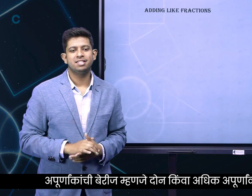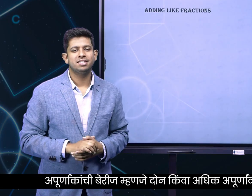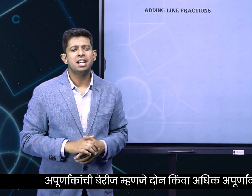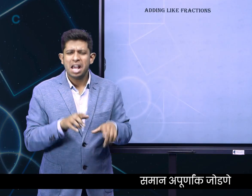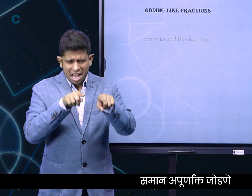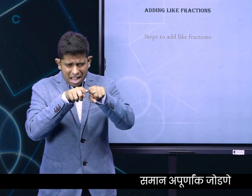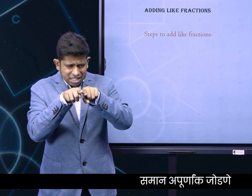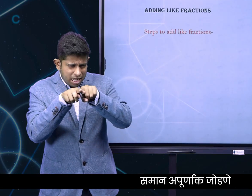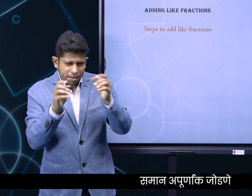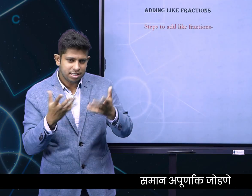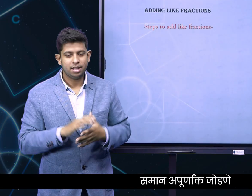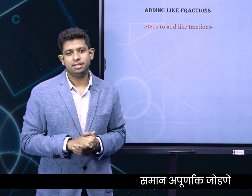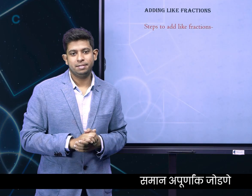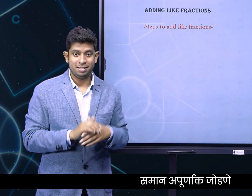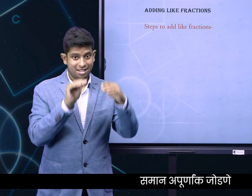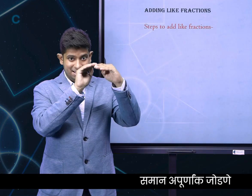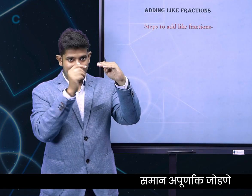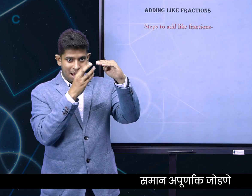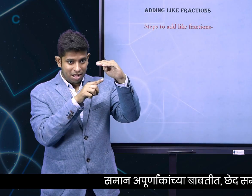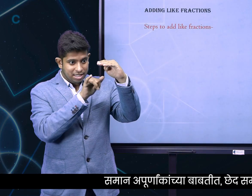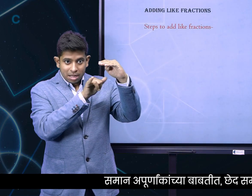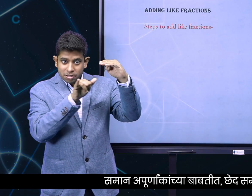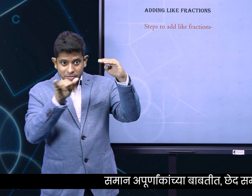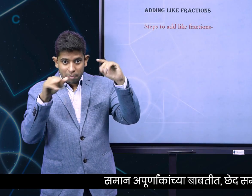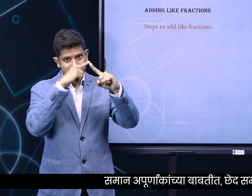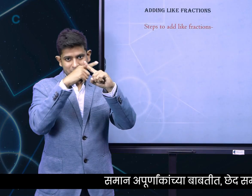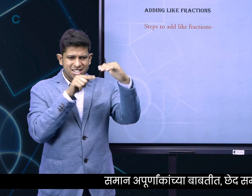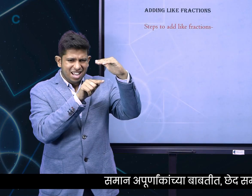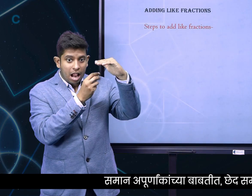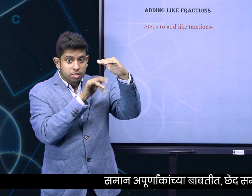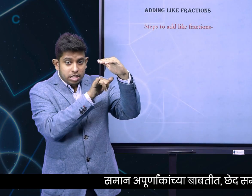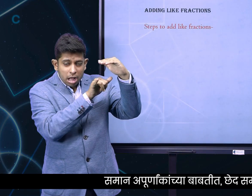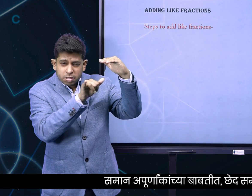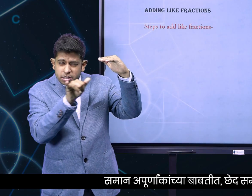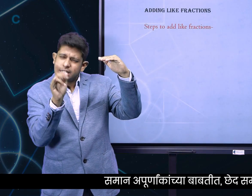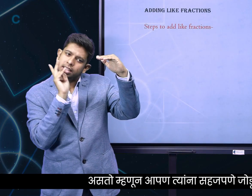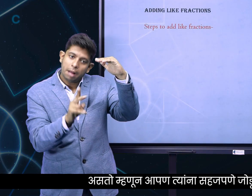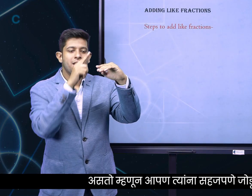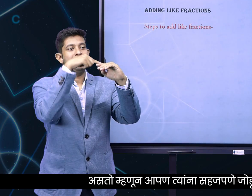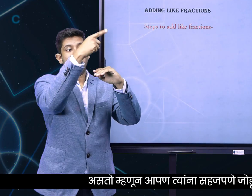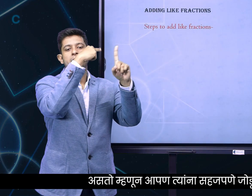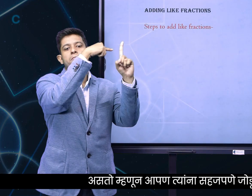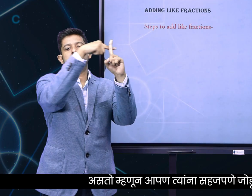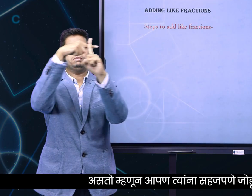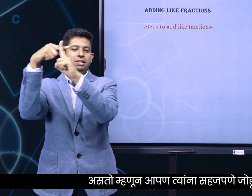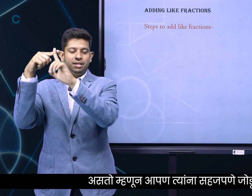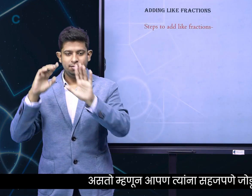काढणे, समान अपूर्णांकांना जोडणे. समान अपूर्णांकांच्या बाबतीत छेद समान असतो, म्हणून आपण